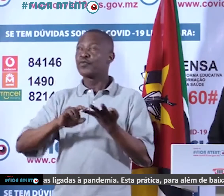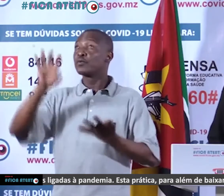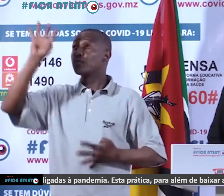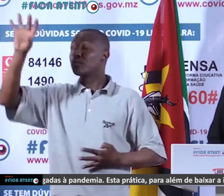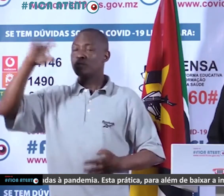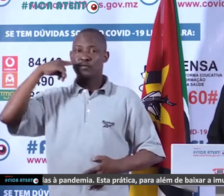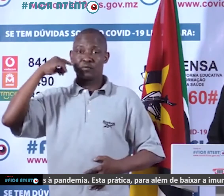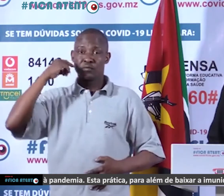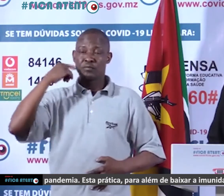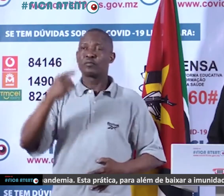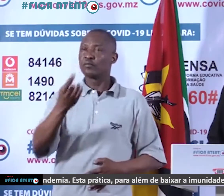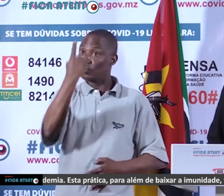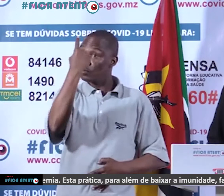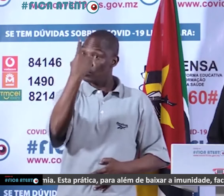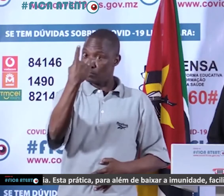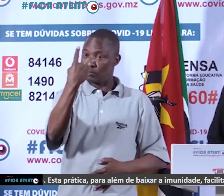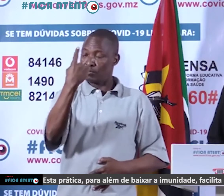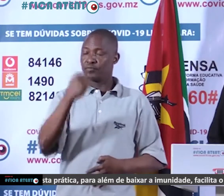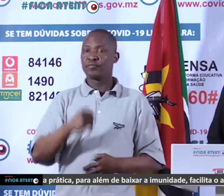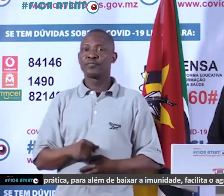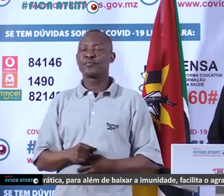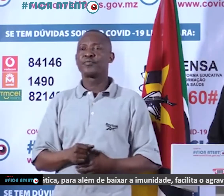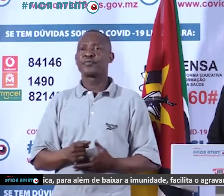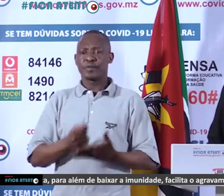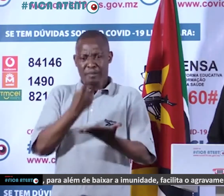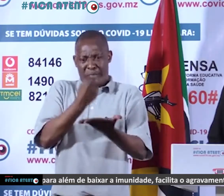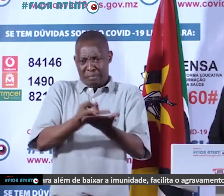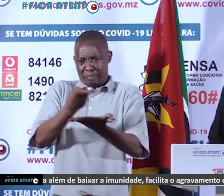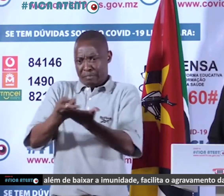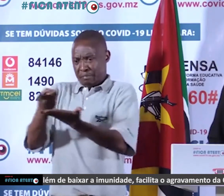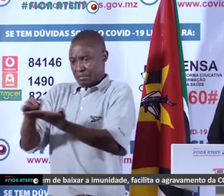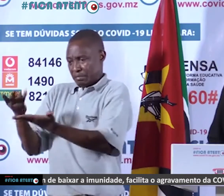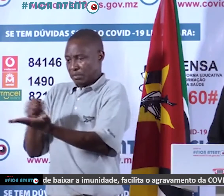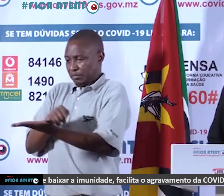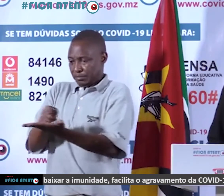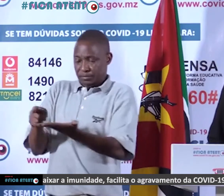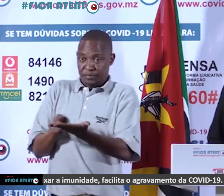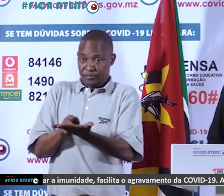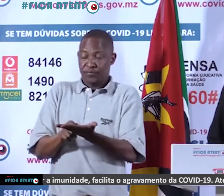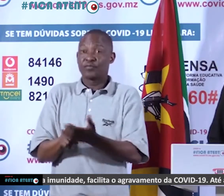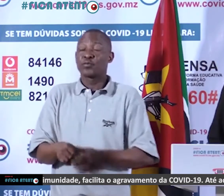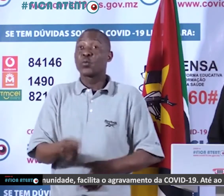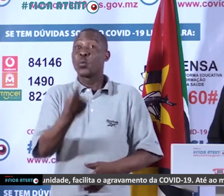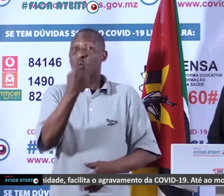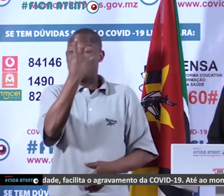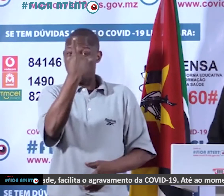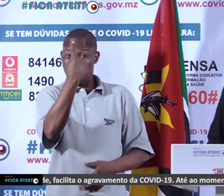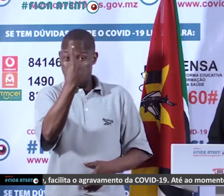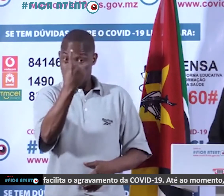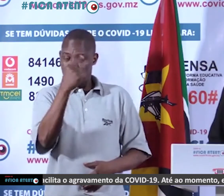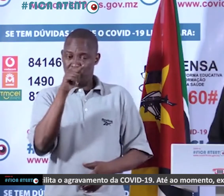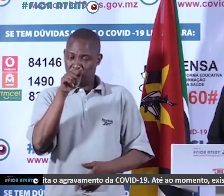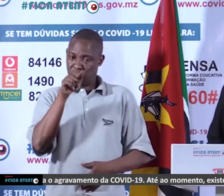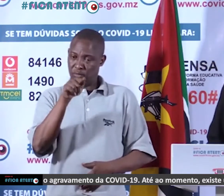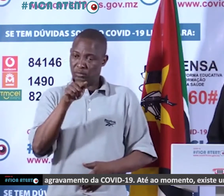1. Destes, 1 encontra-se em estado que carece de